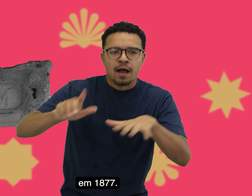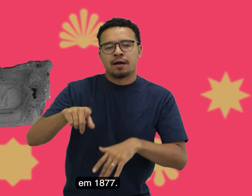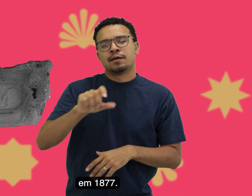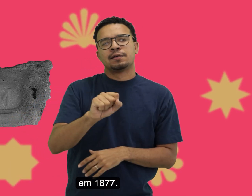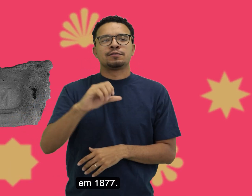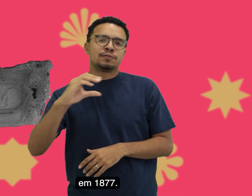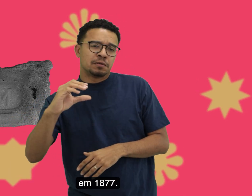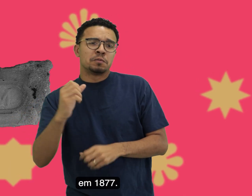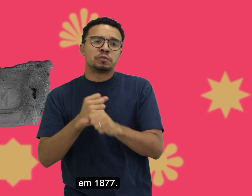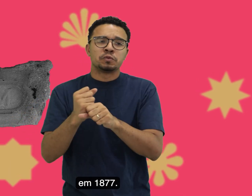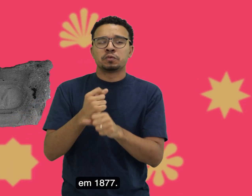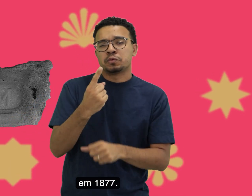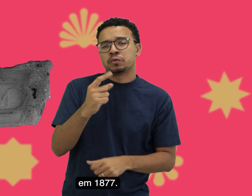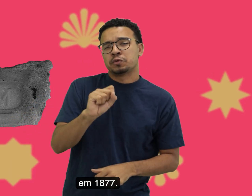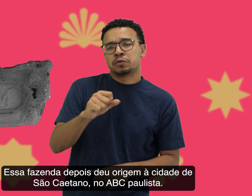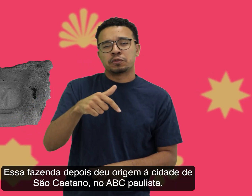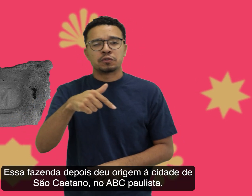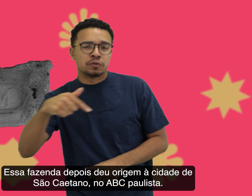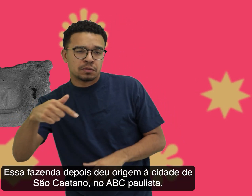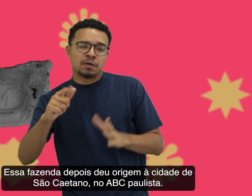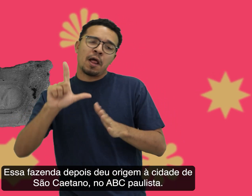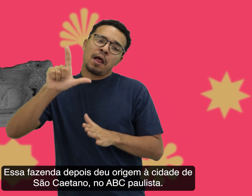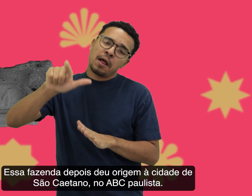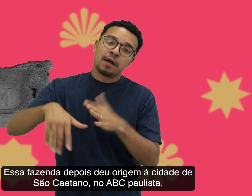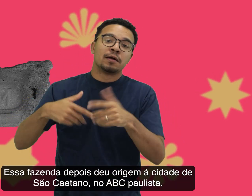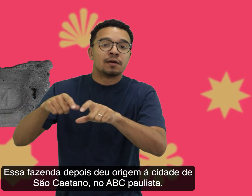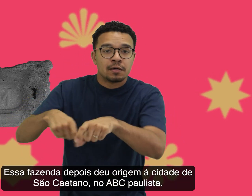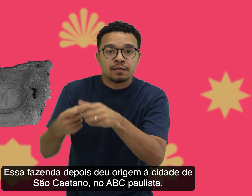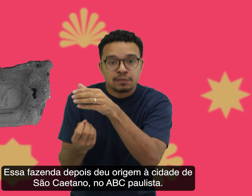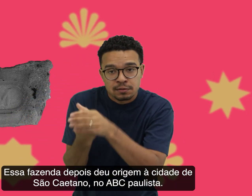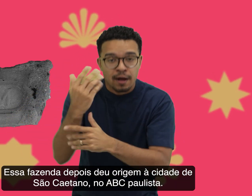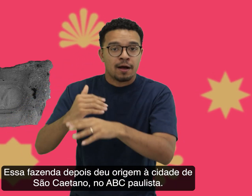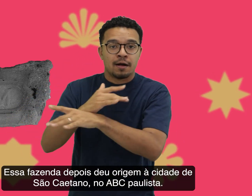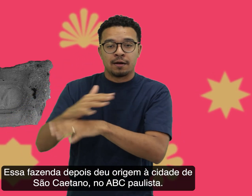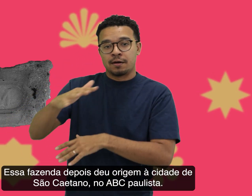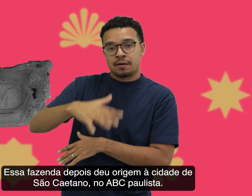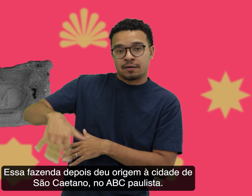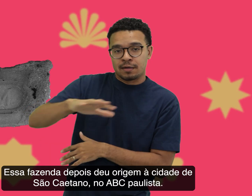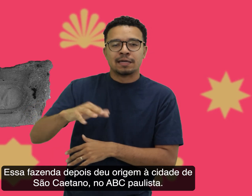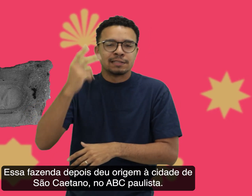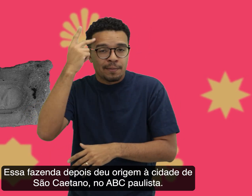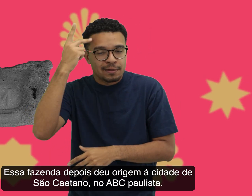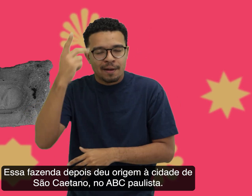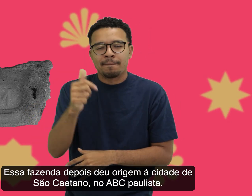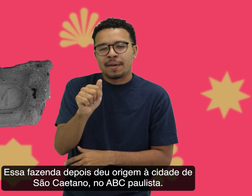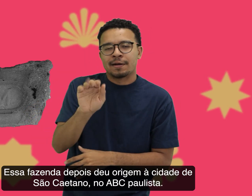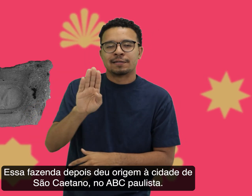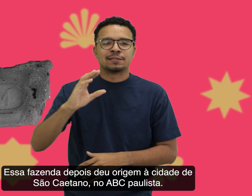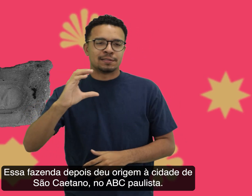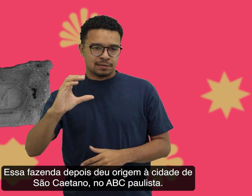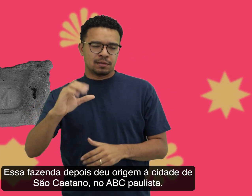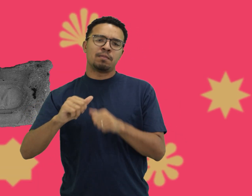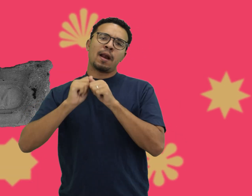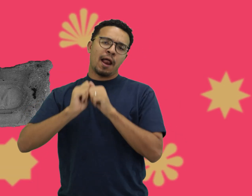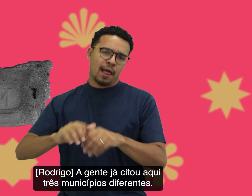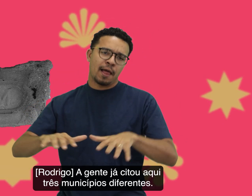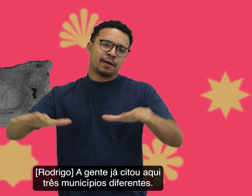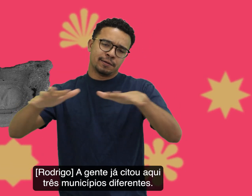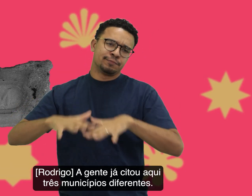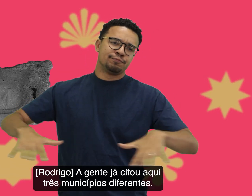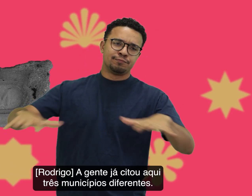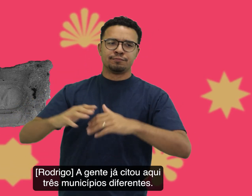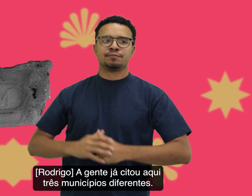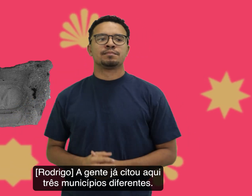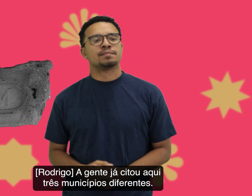São Caetano em 1877. Essa fazenda depois deu origem à cidade de São Caetano, no ABC